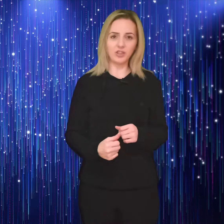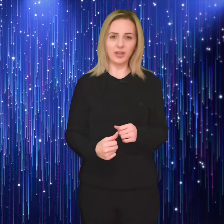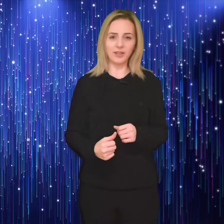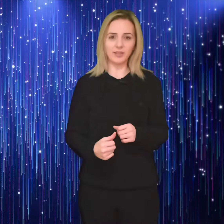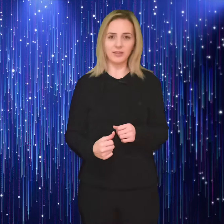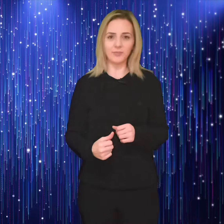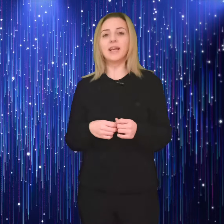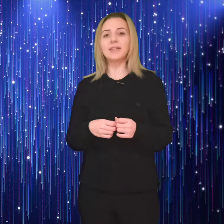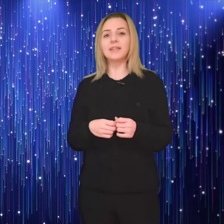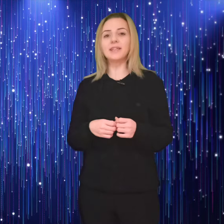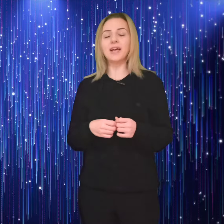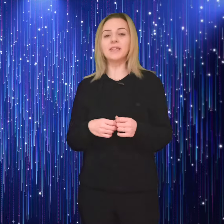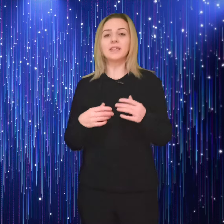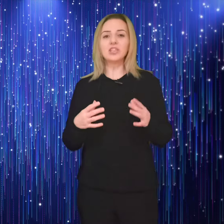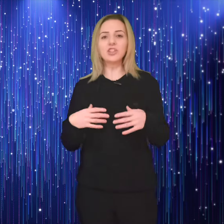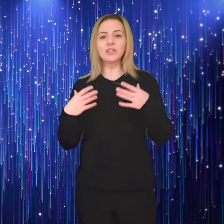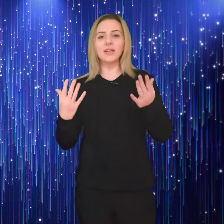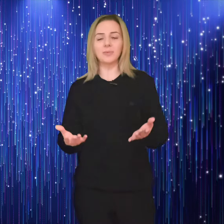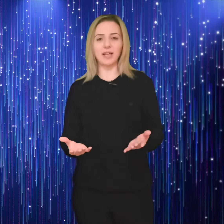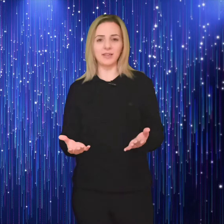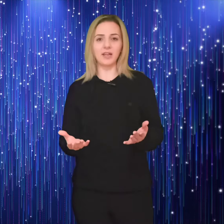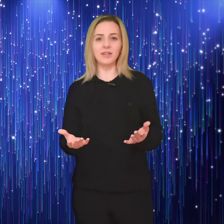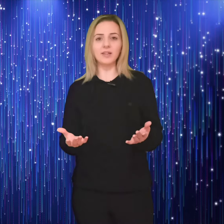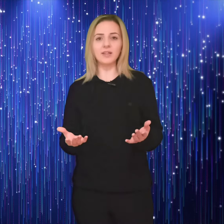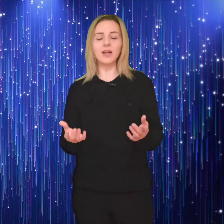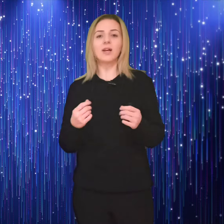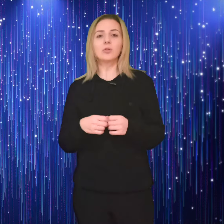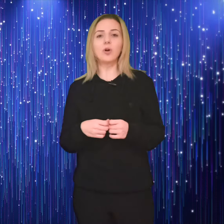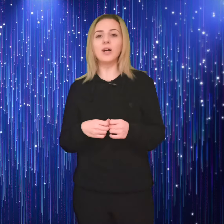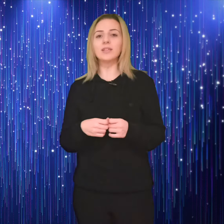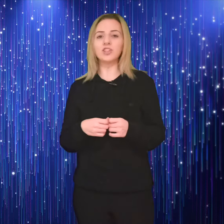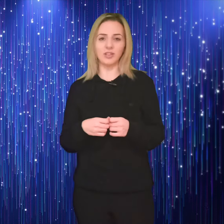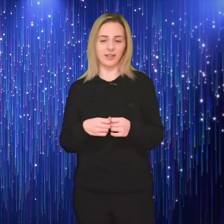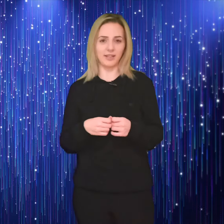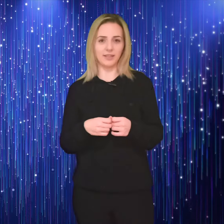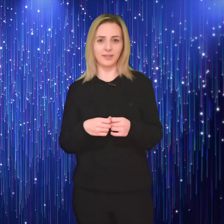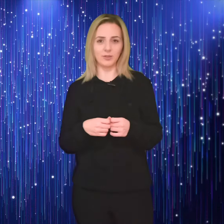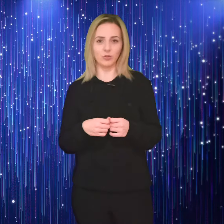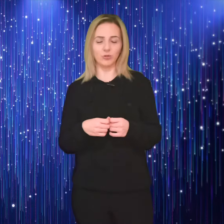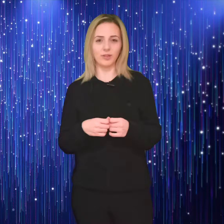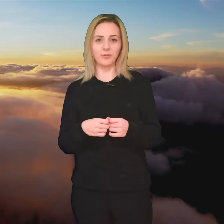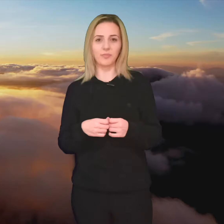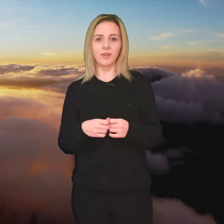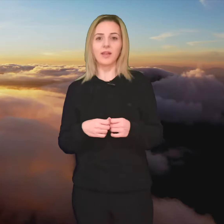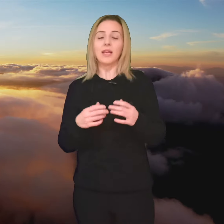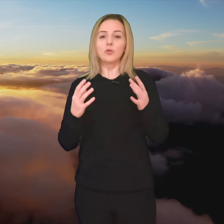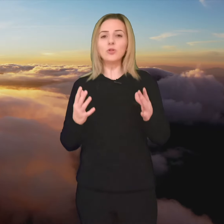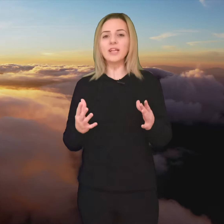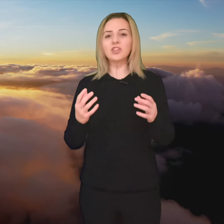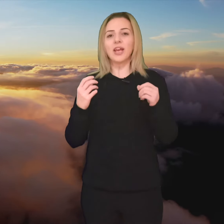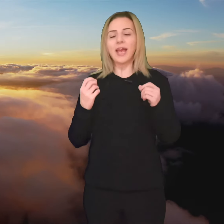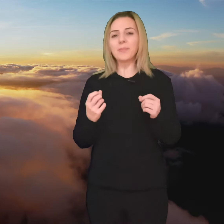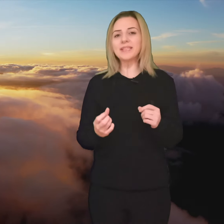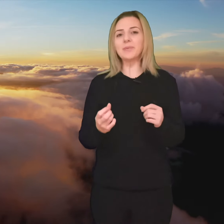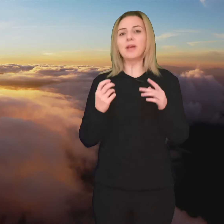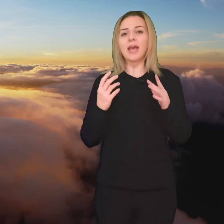yapay ışık kaynakları. Kendiliğinden ışık yayabilen kaynaklara doğal ışık kaynakları denir çocuklar.